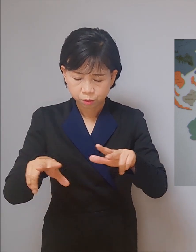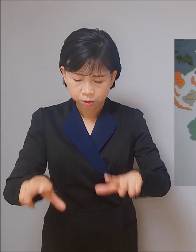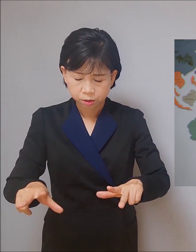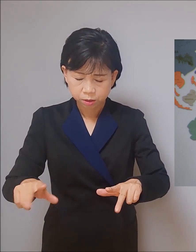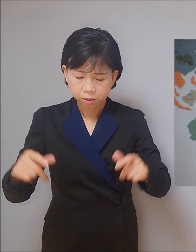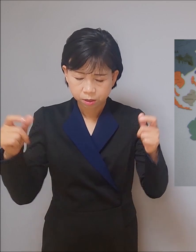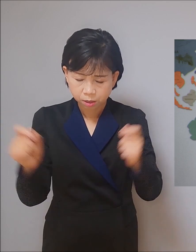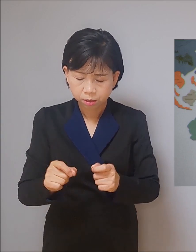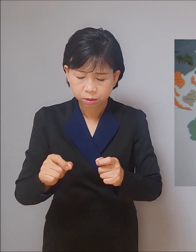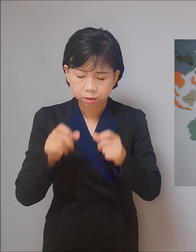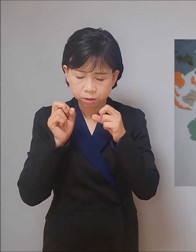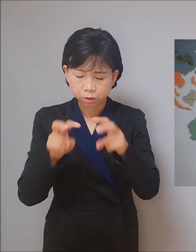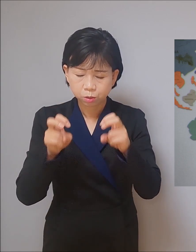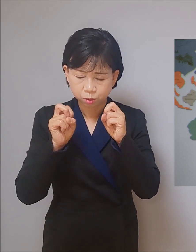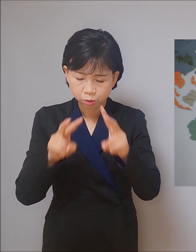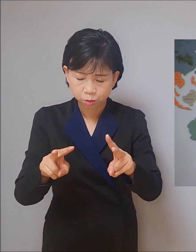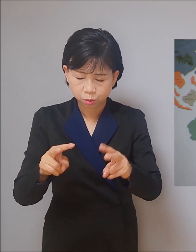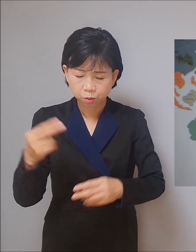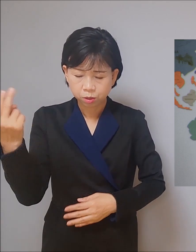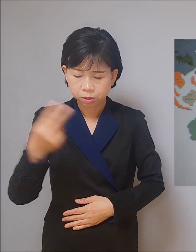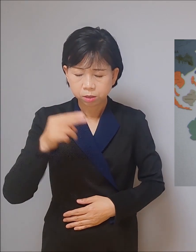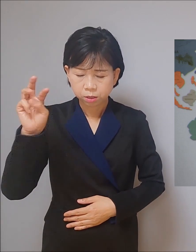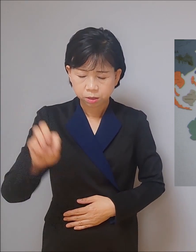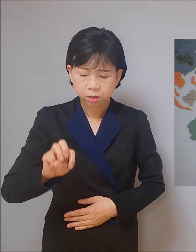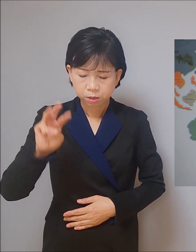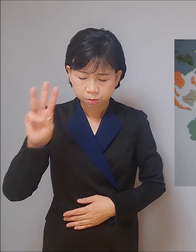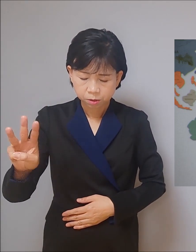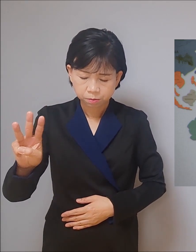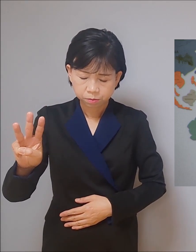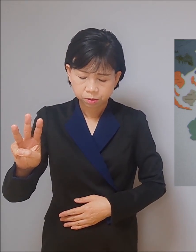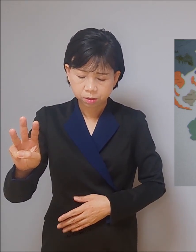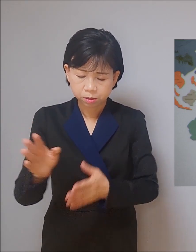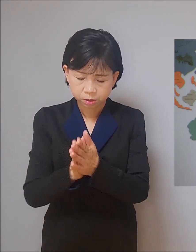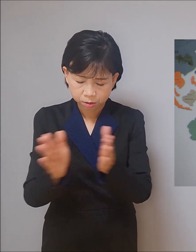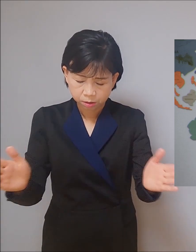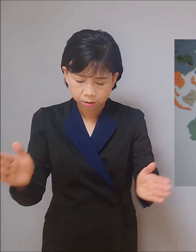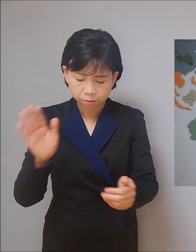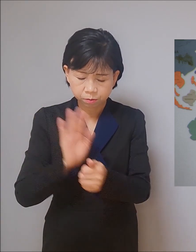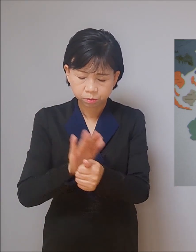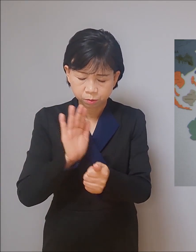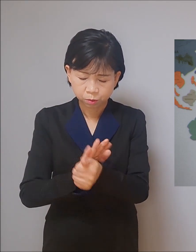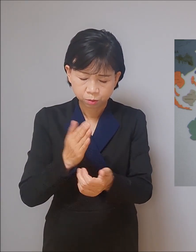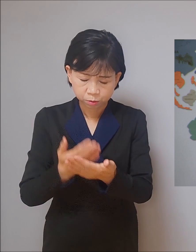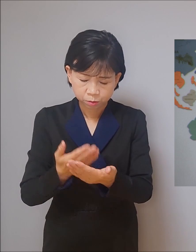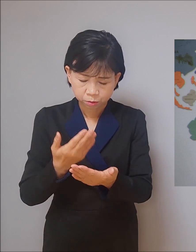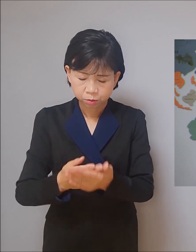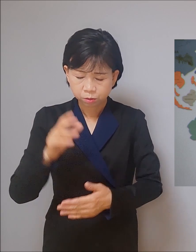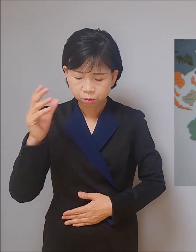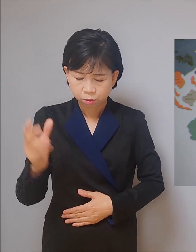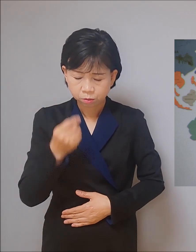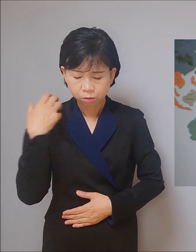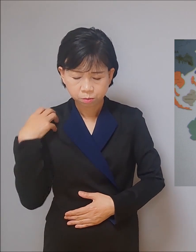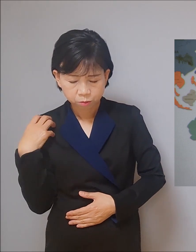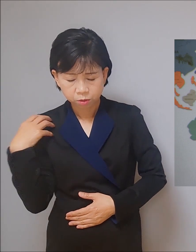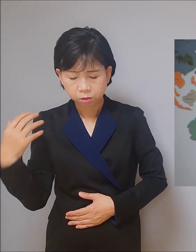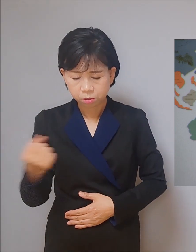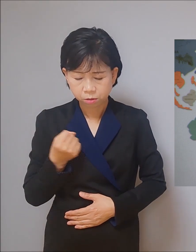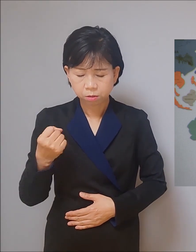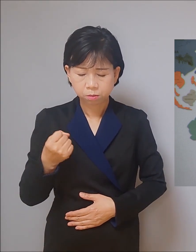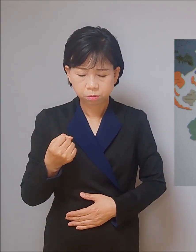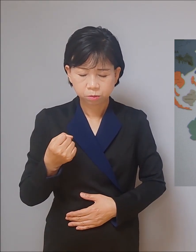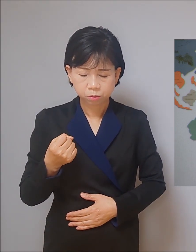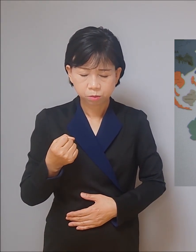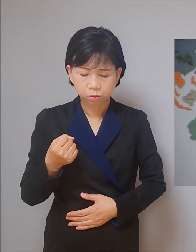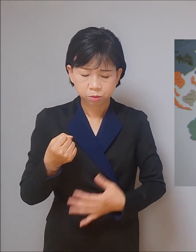단기 선교를 2023년부터 하기 시작하는데 하나님 도와주셔서 거룩한 부담감으로 우리